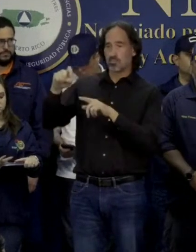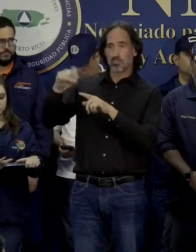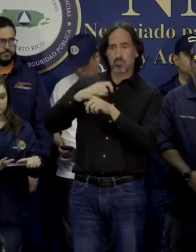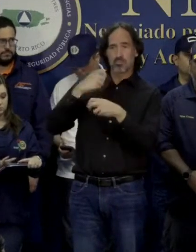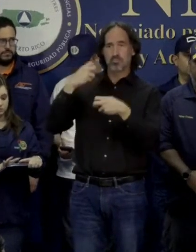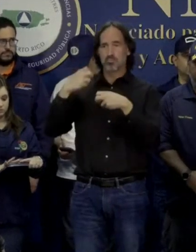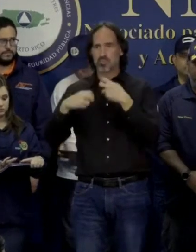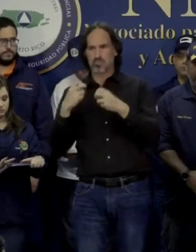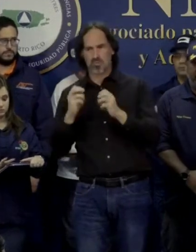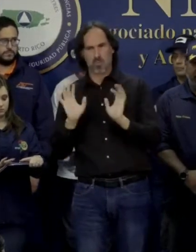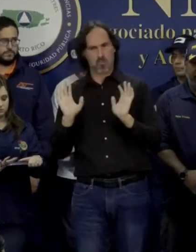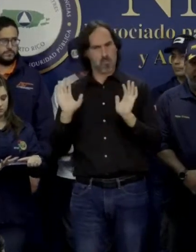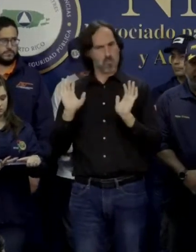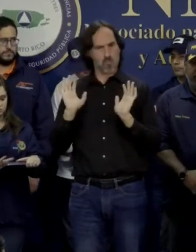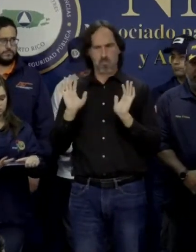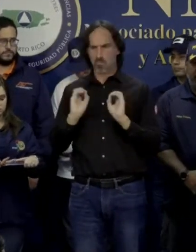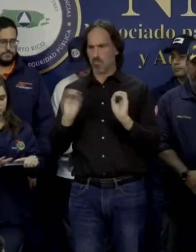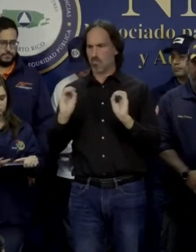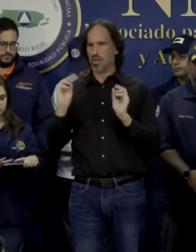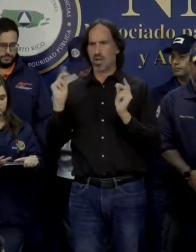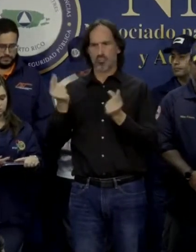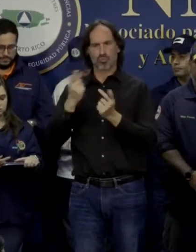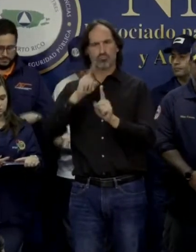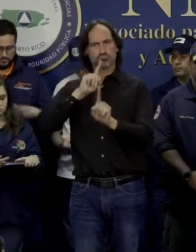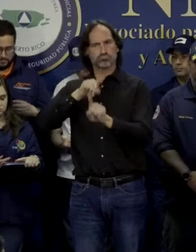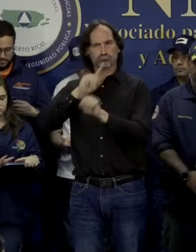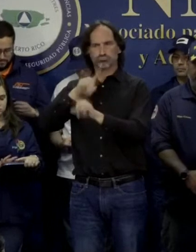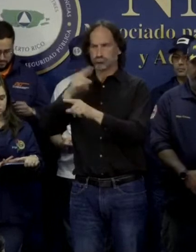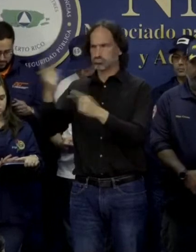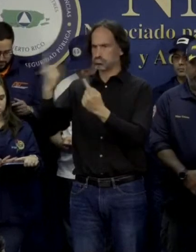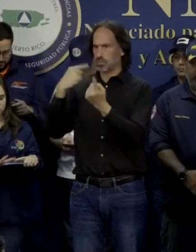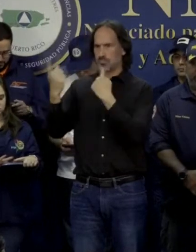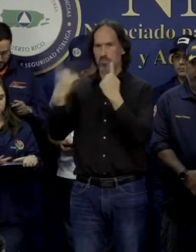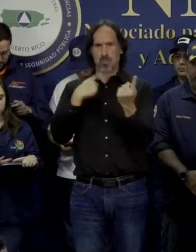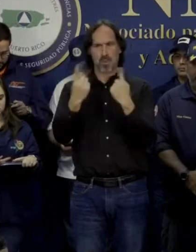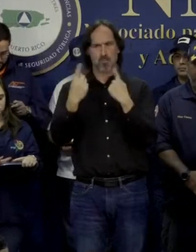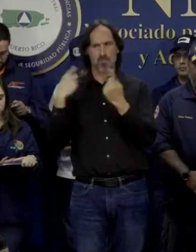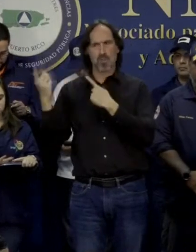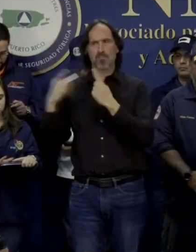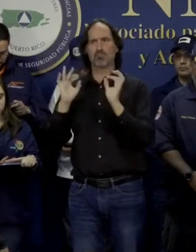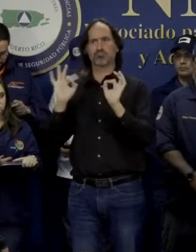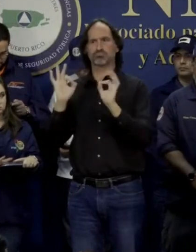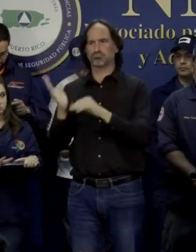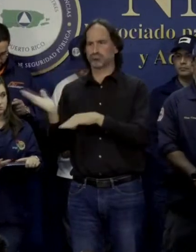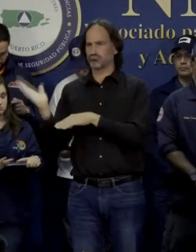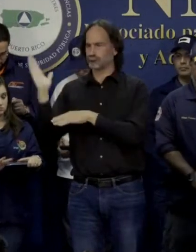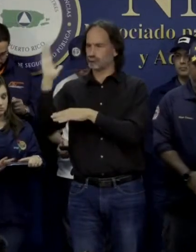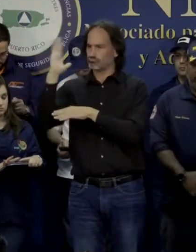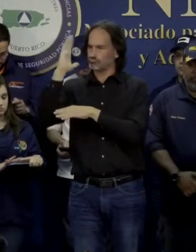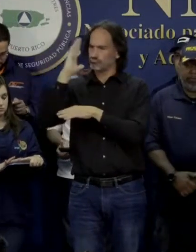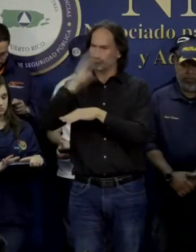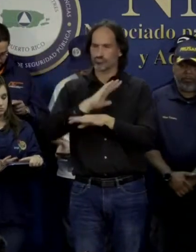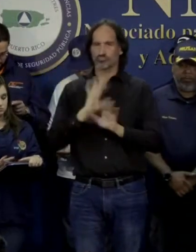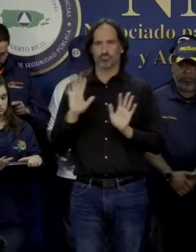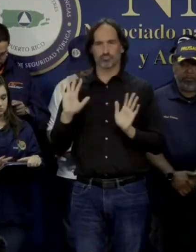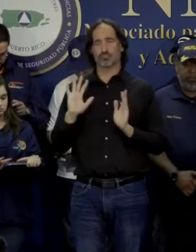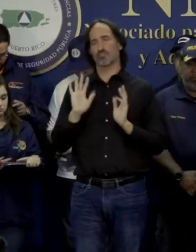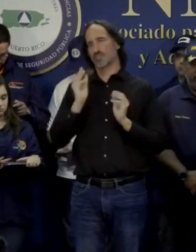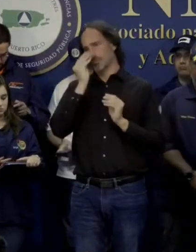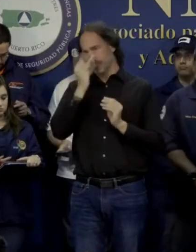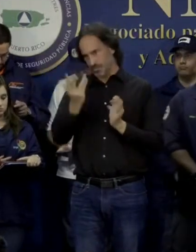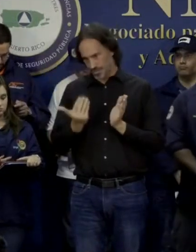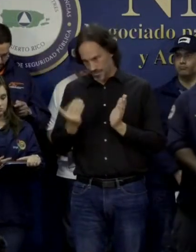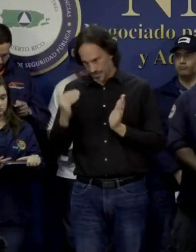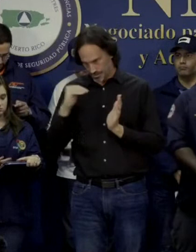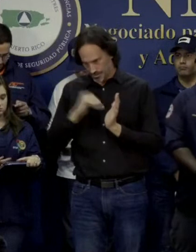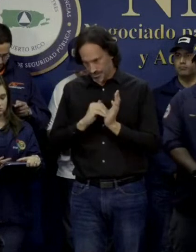el equipo no esté respondiendo, pero yo estoy disponible 24/7. O sea que, pero otra vez, no tomemos un llamado